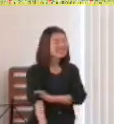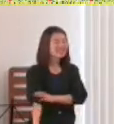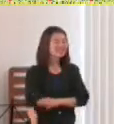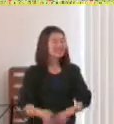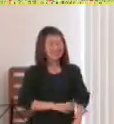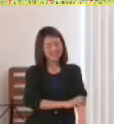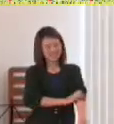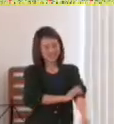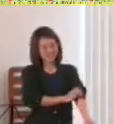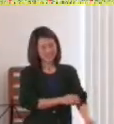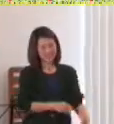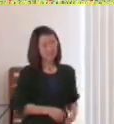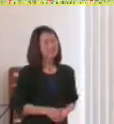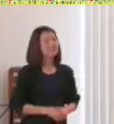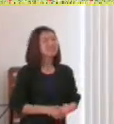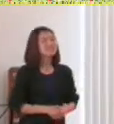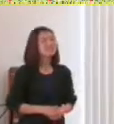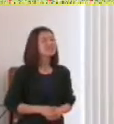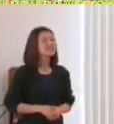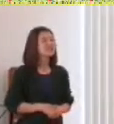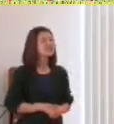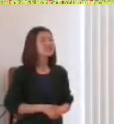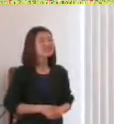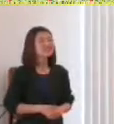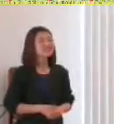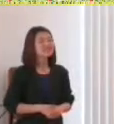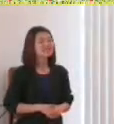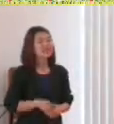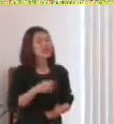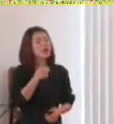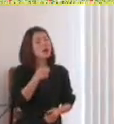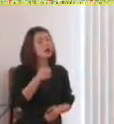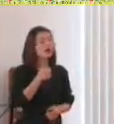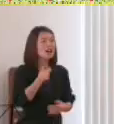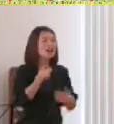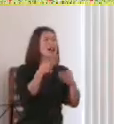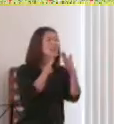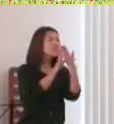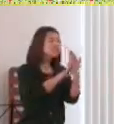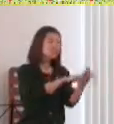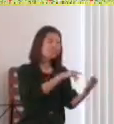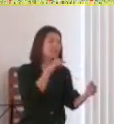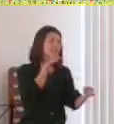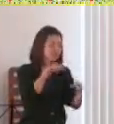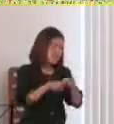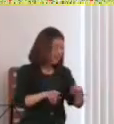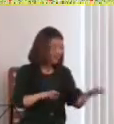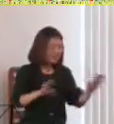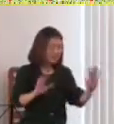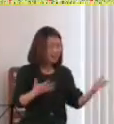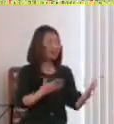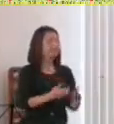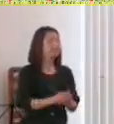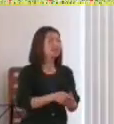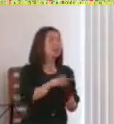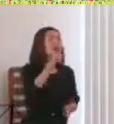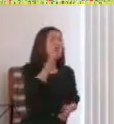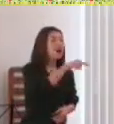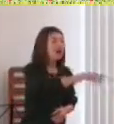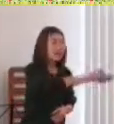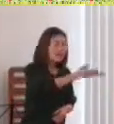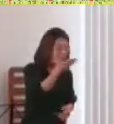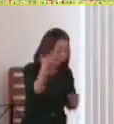。もう私は死に支配されないよ。私を信じるならばあなたたちも同じようにもう死に支配される必要はない。